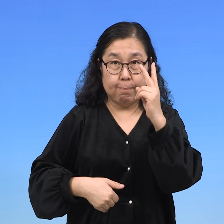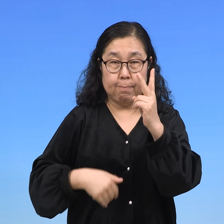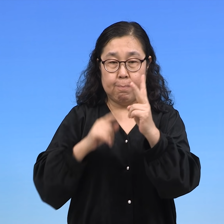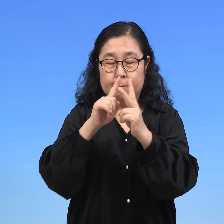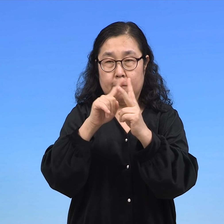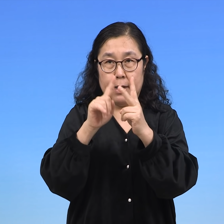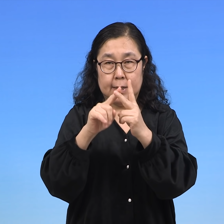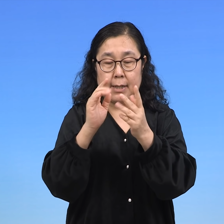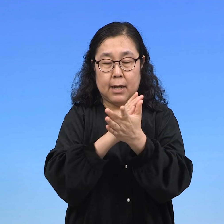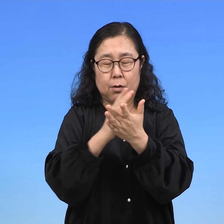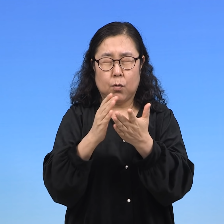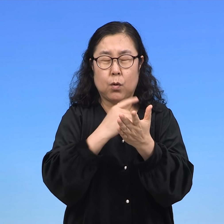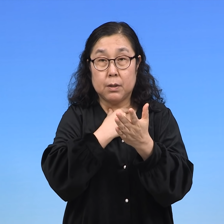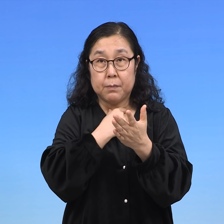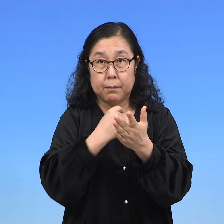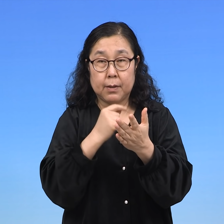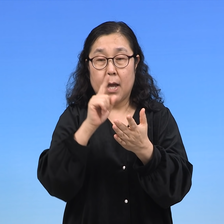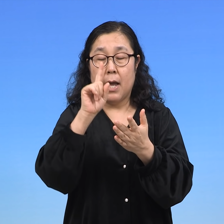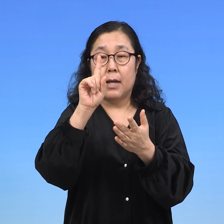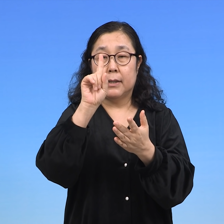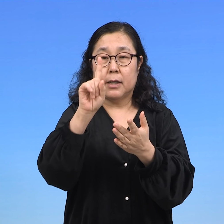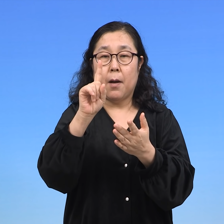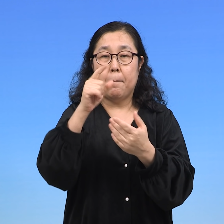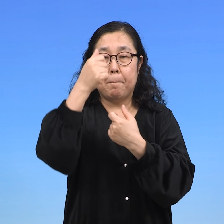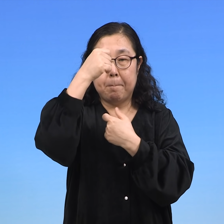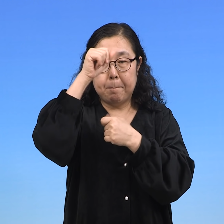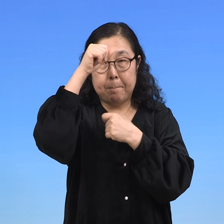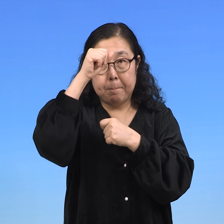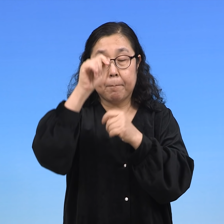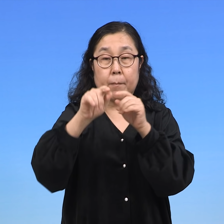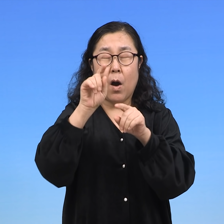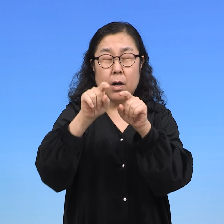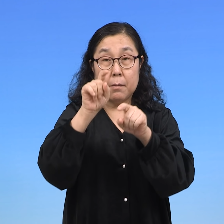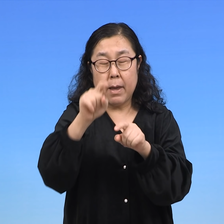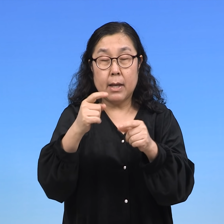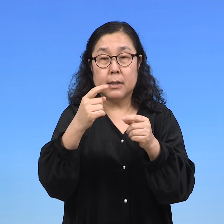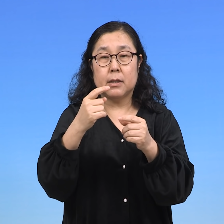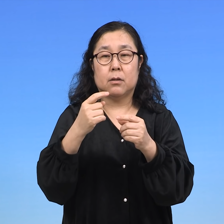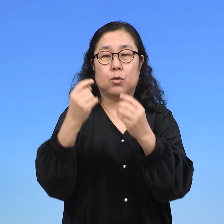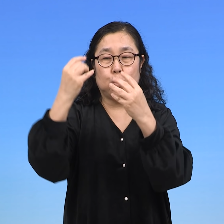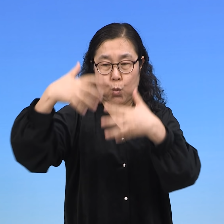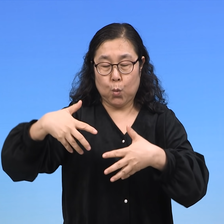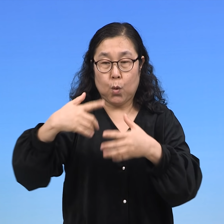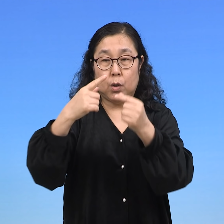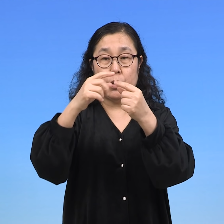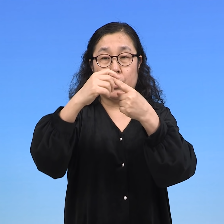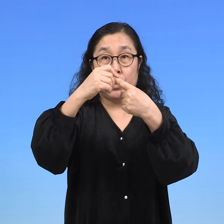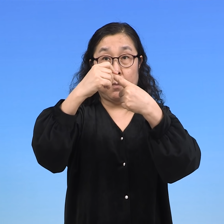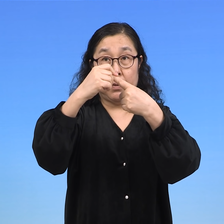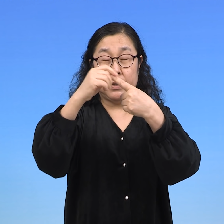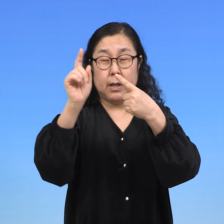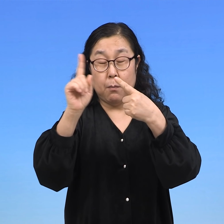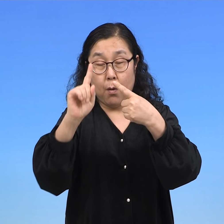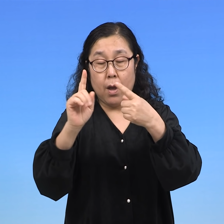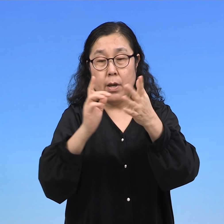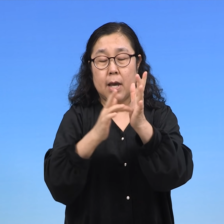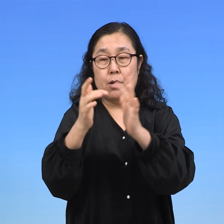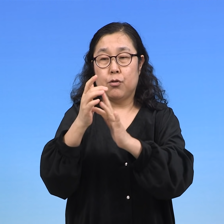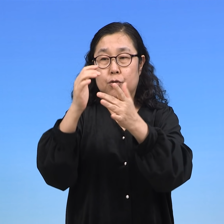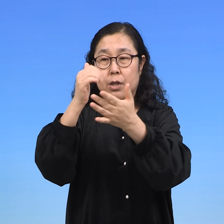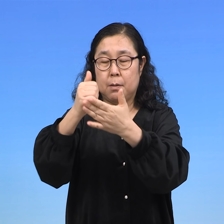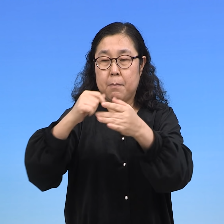원합니다. 자, 성숙을 위한 첫걸음의 그 첫 번째 조건이 뭐냐? 그리스도의